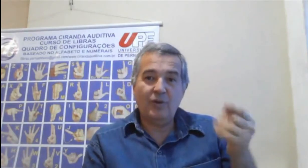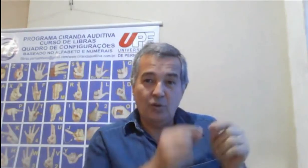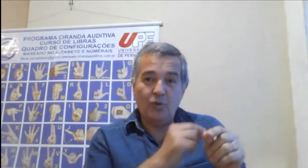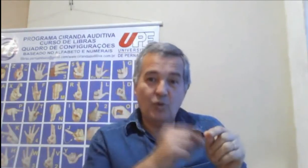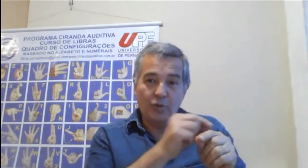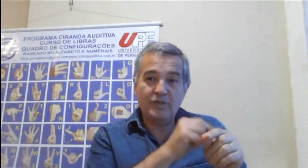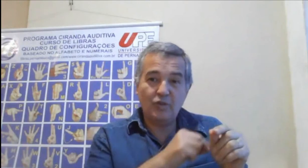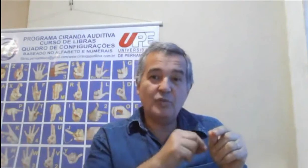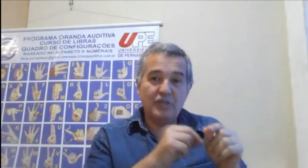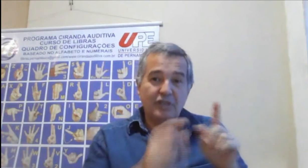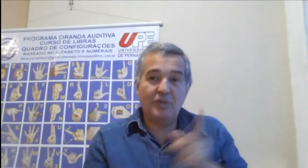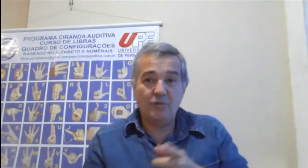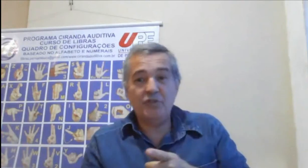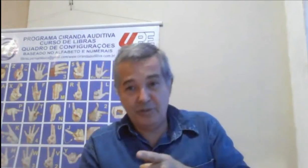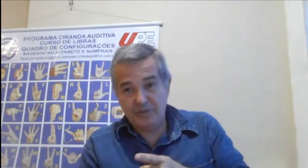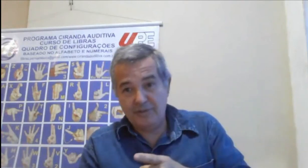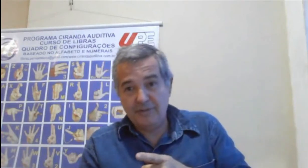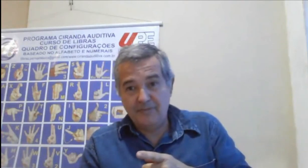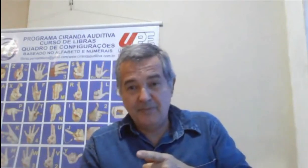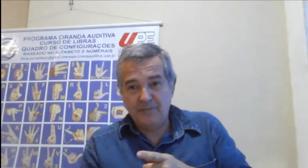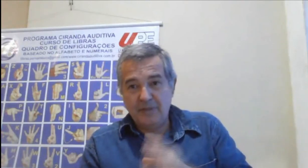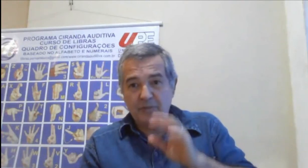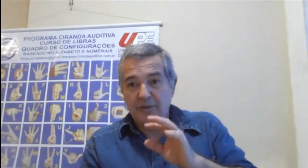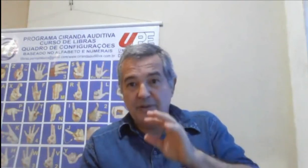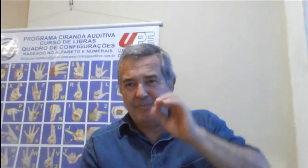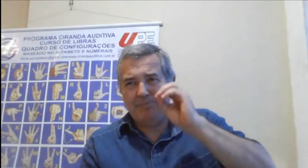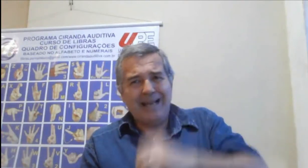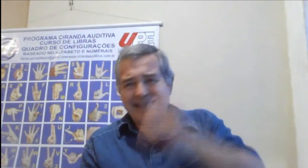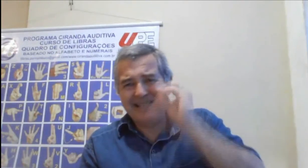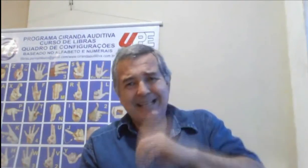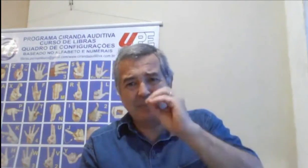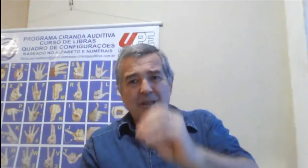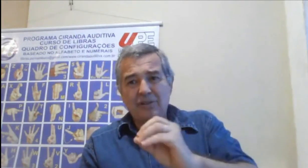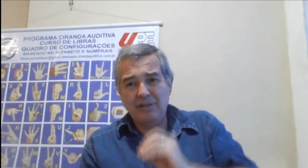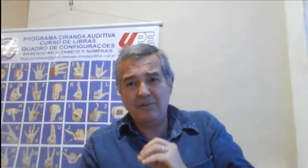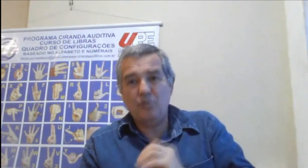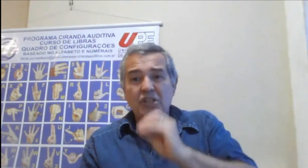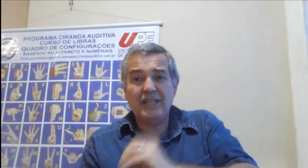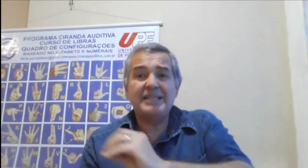Ela colocou sendo o mosquito e não o vírus. Então, bate exatamente o que está sendo